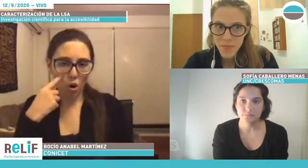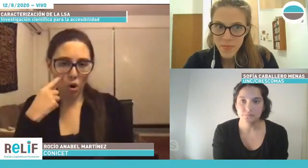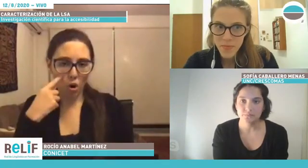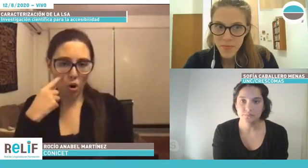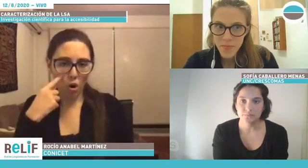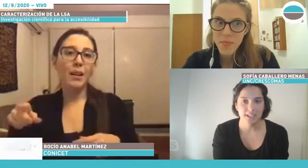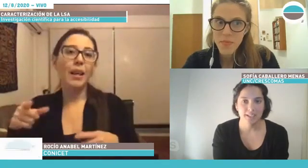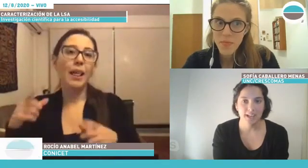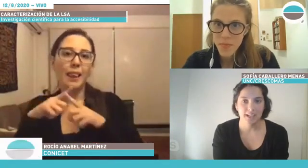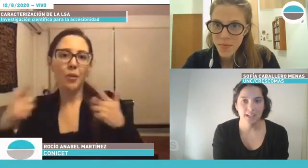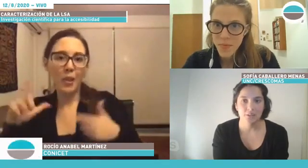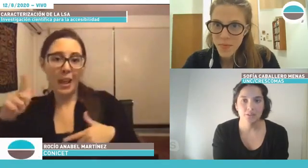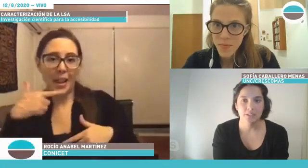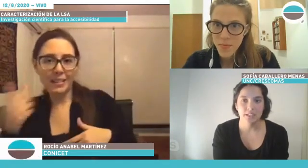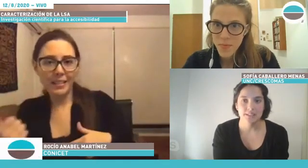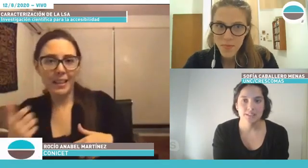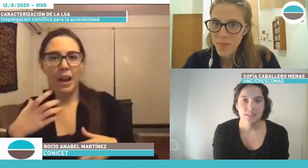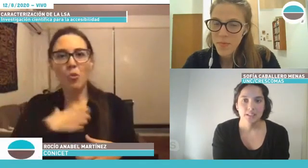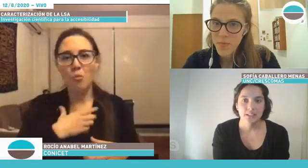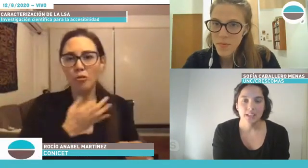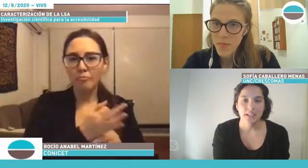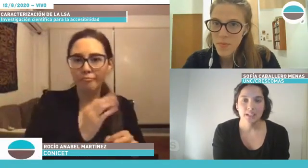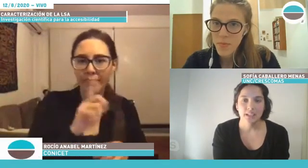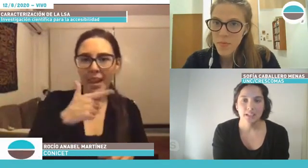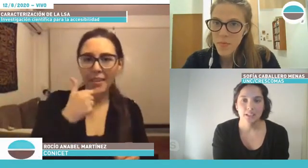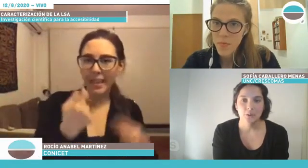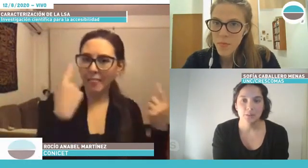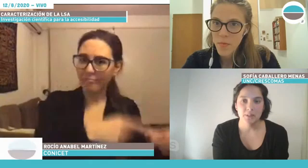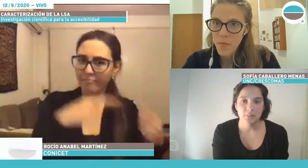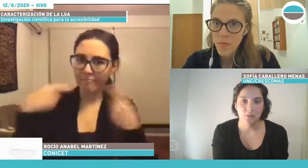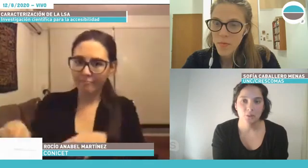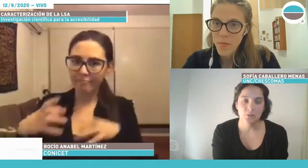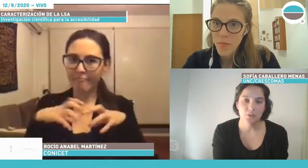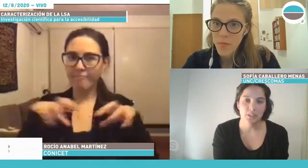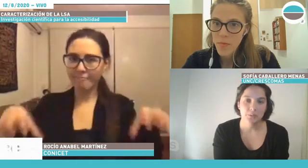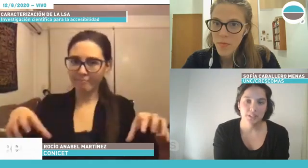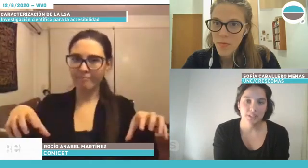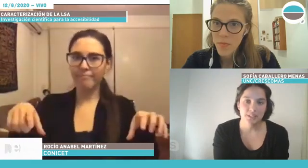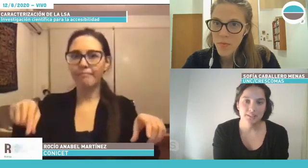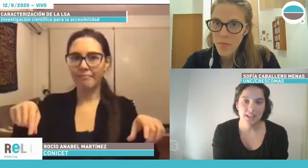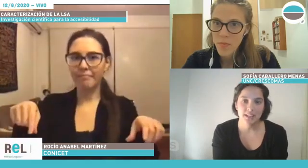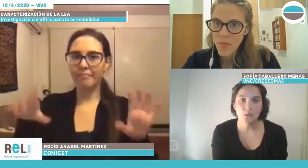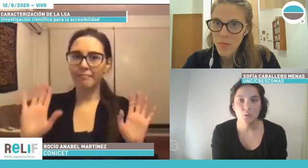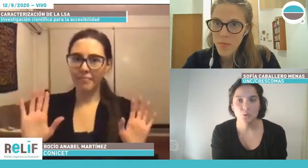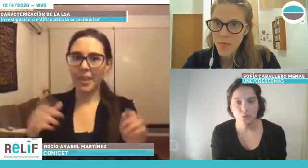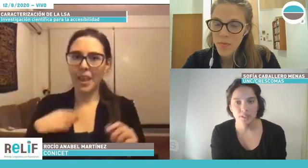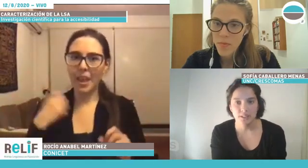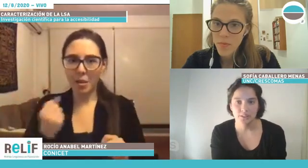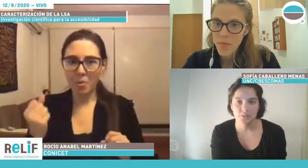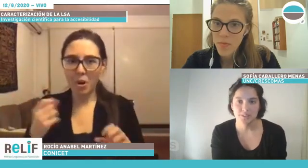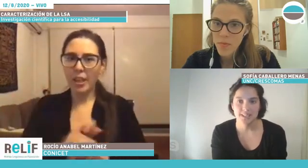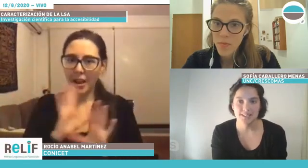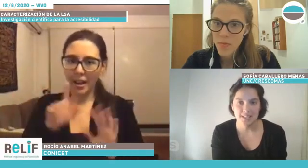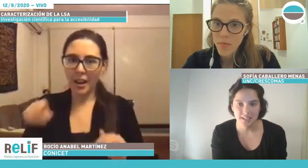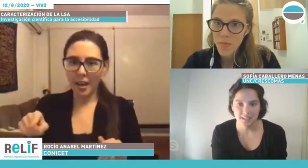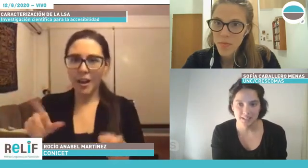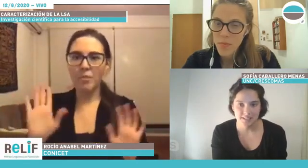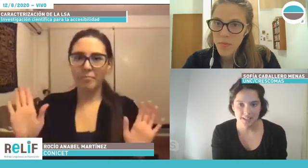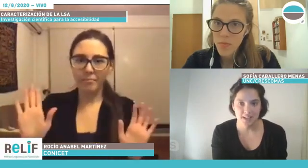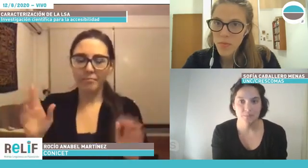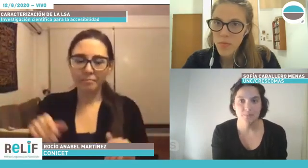Ojo, ahora me gustaría aclarar algo que es que no es lo mismo un curso de lingüística de LSA que un curso en donde se